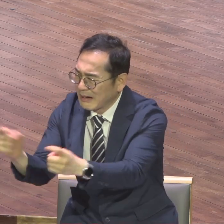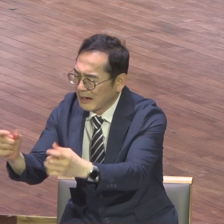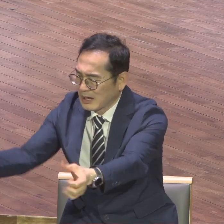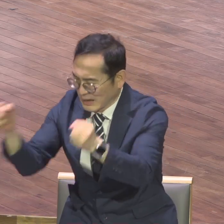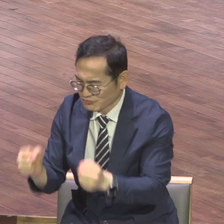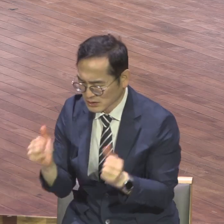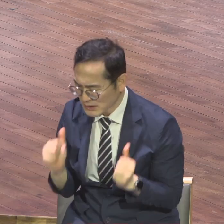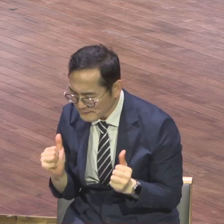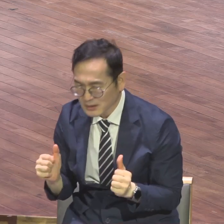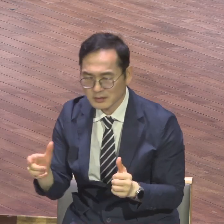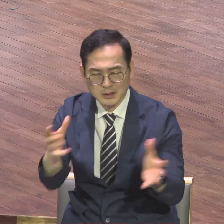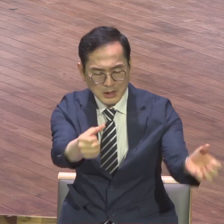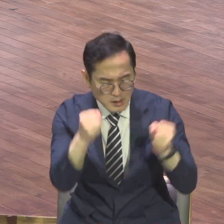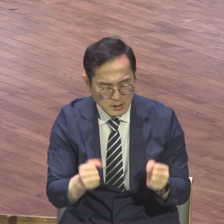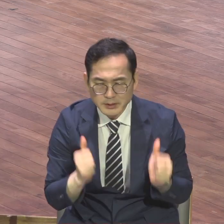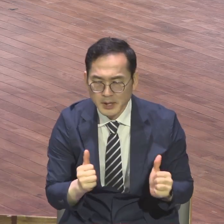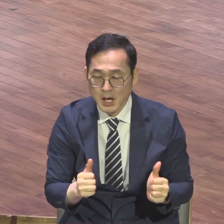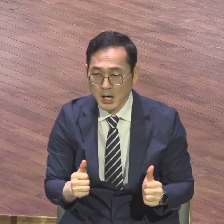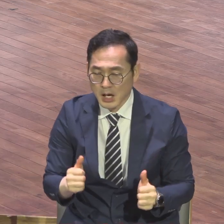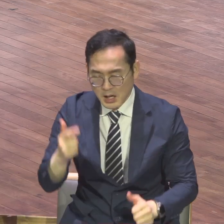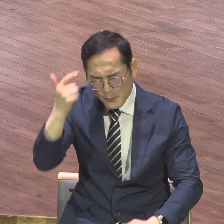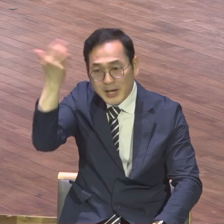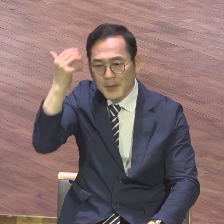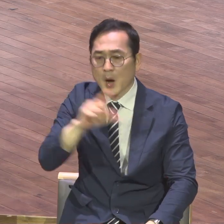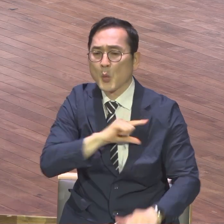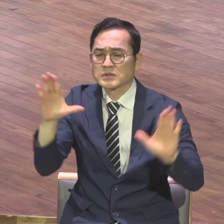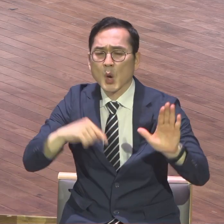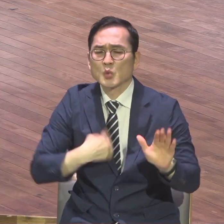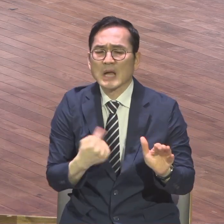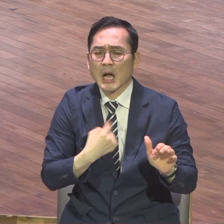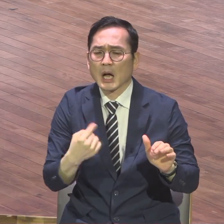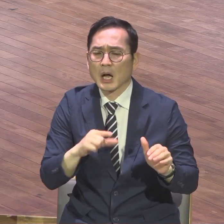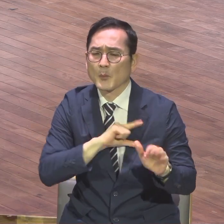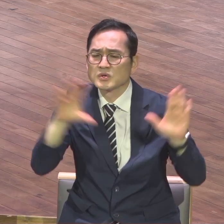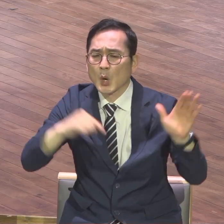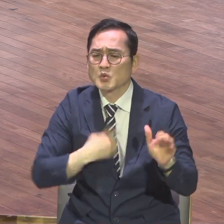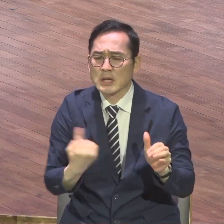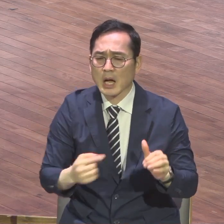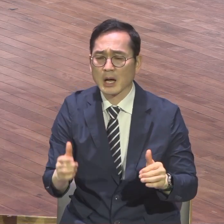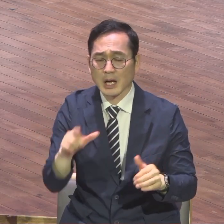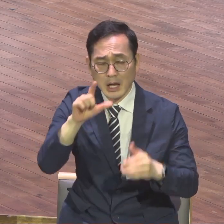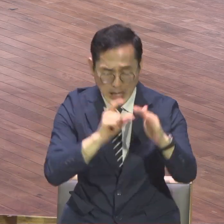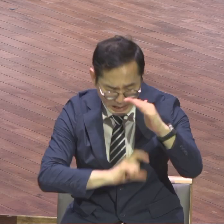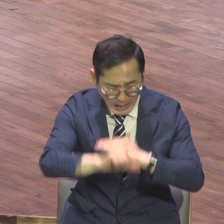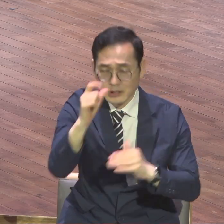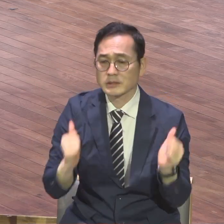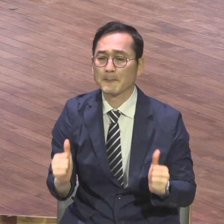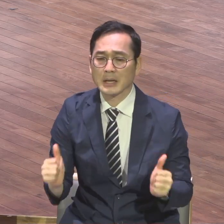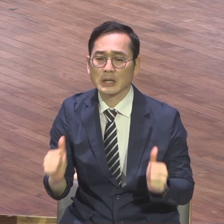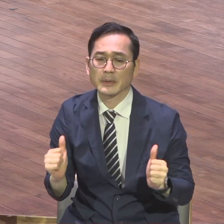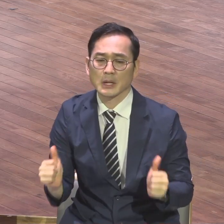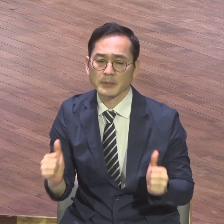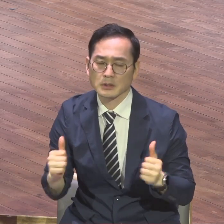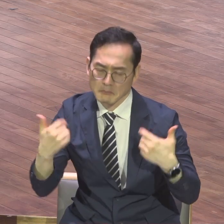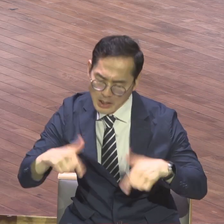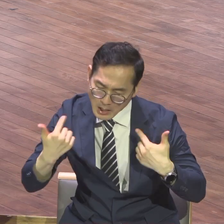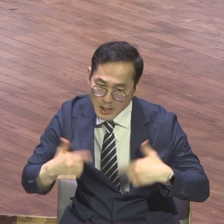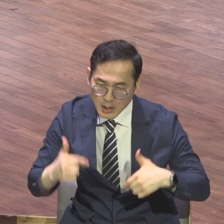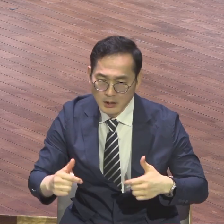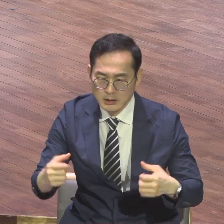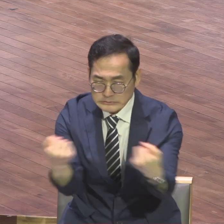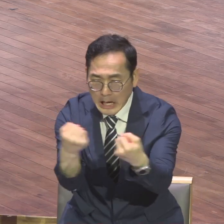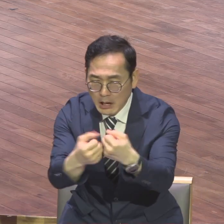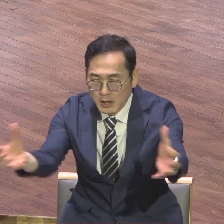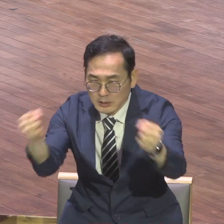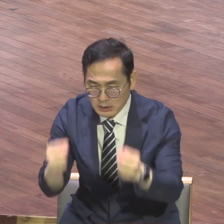이 모두 다 모세가 결정해야 돼요. 그 모세가 아침부터 밤까지 재판하는 거예요. 그거를 이